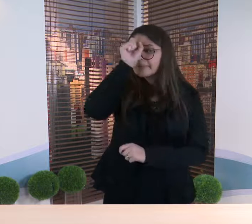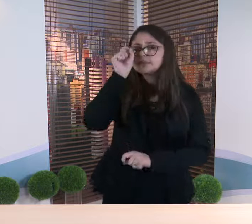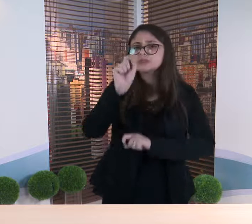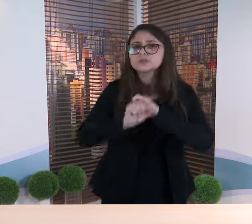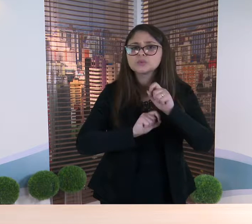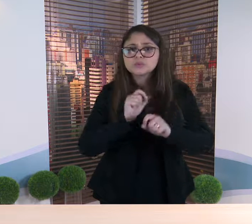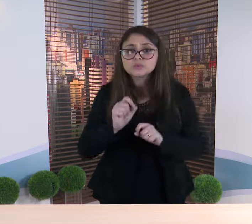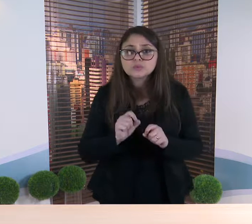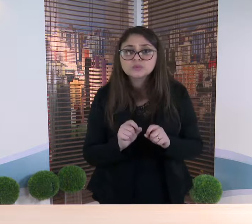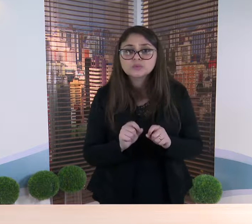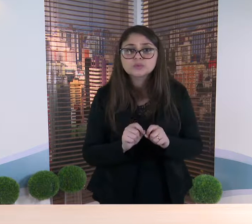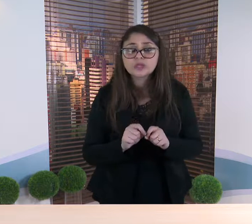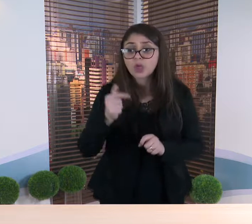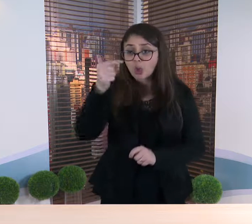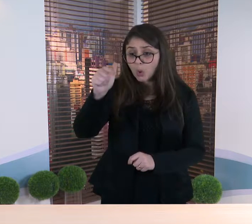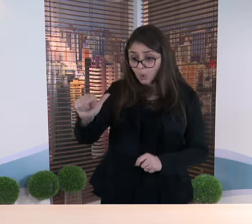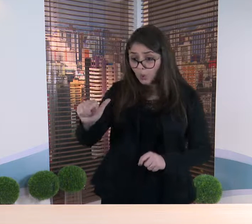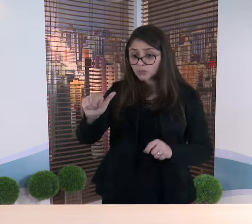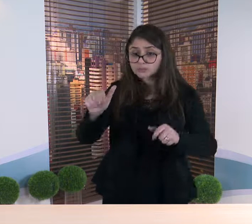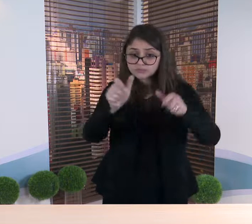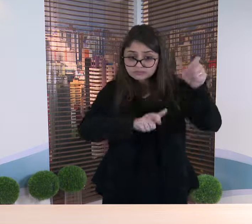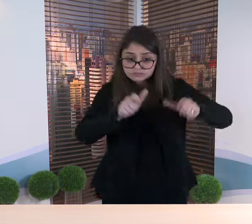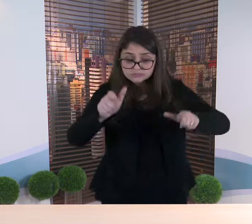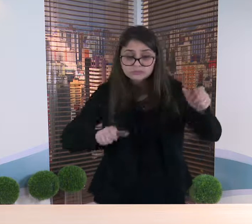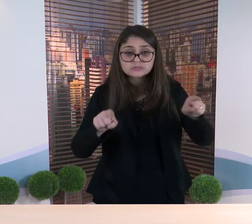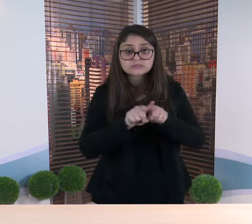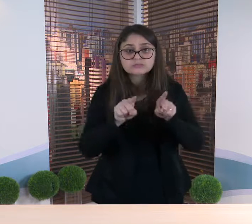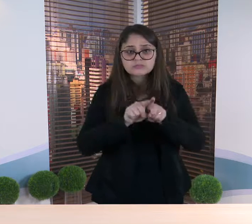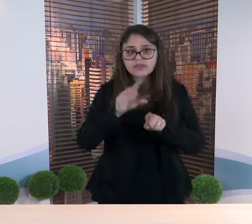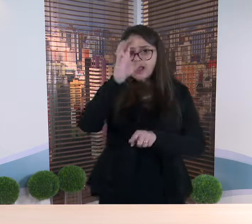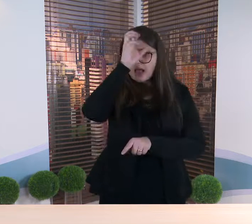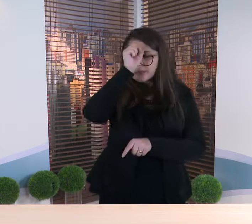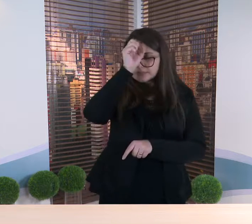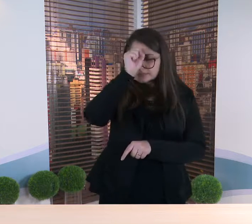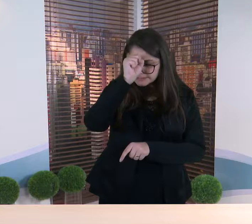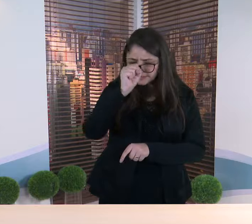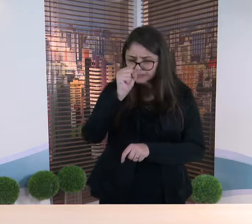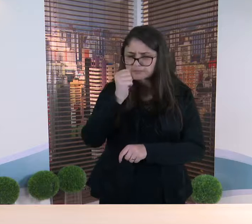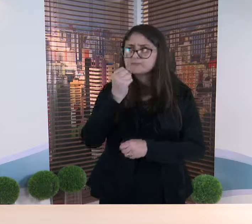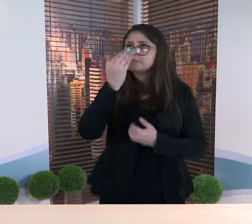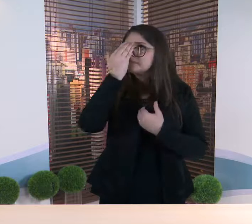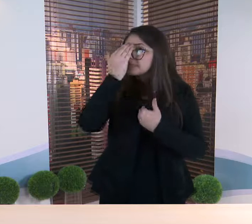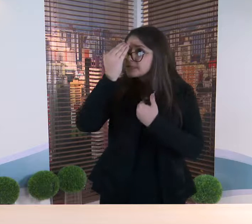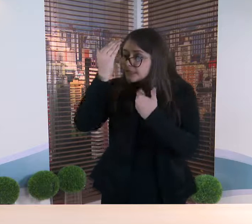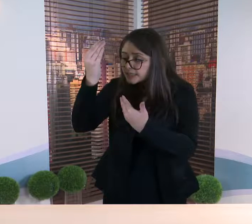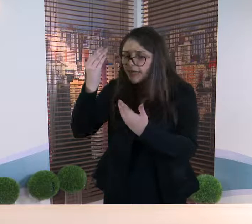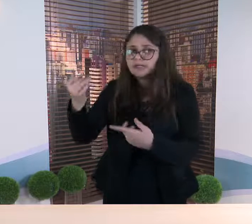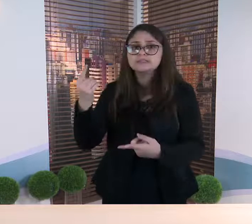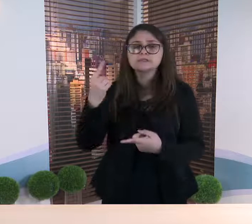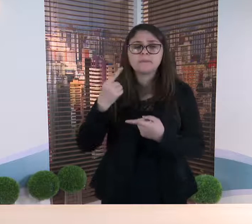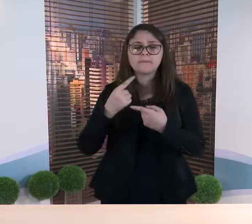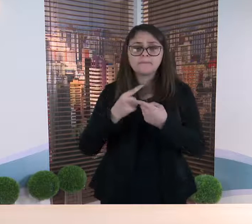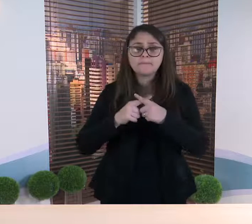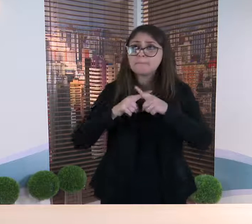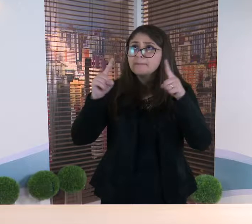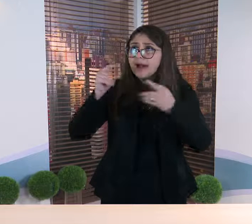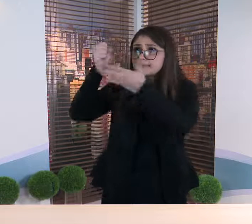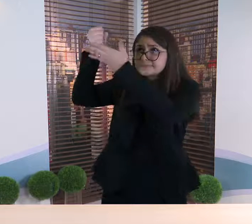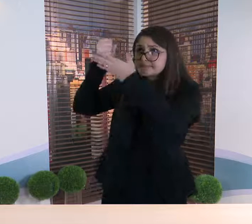coisa que outra pessoa possa aprender, excelente. Mas, Senhor, ajuda-me através dessa